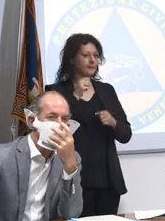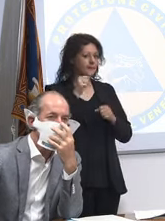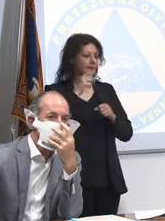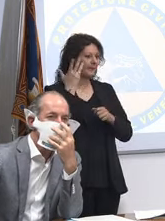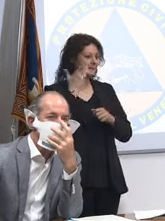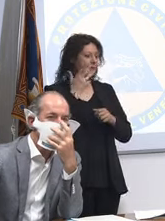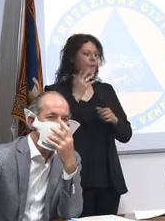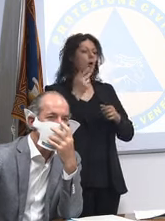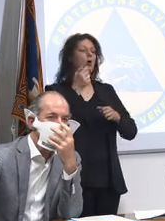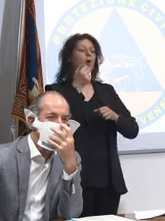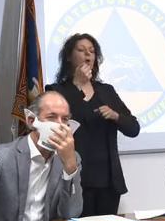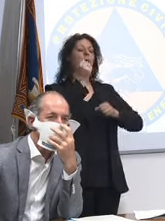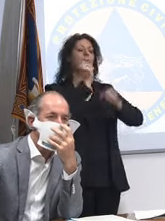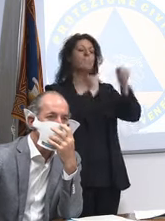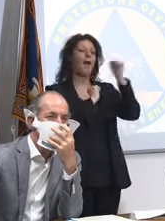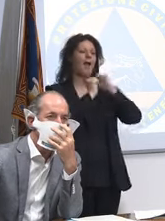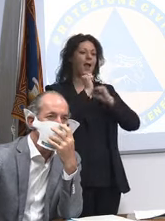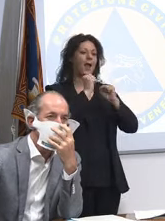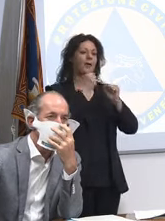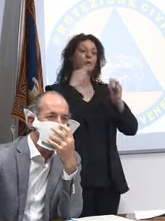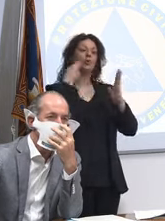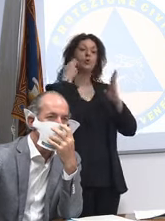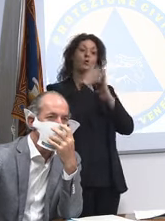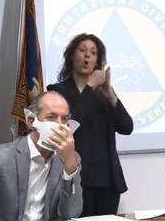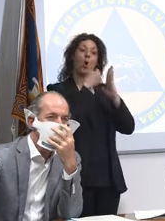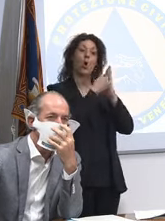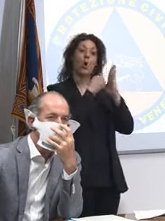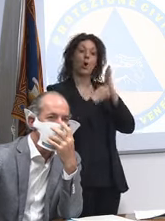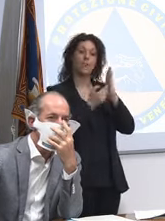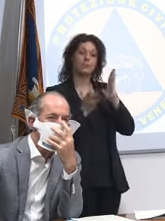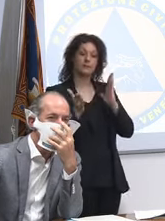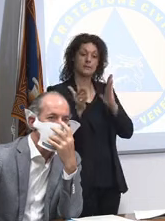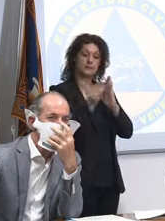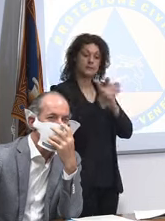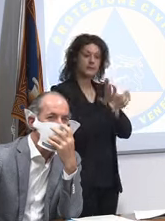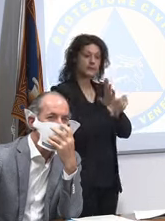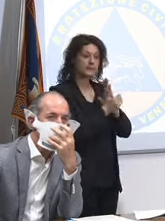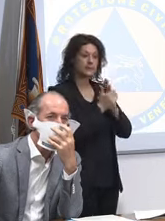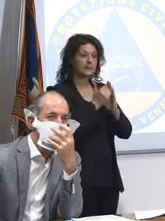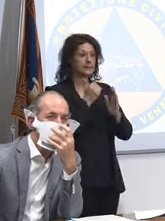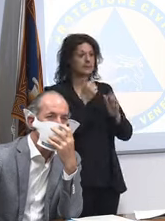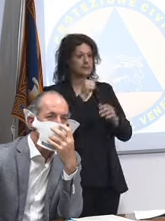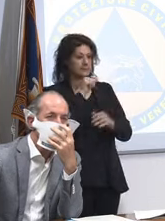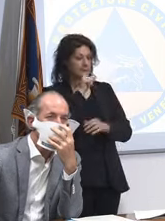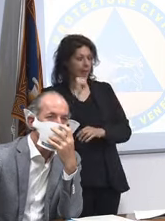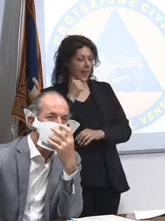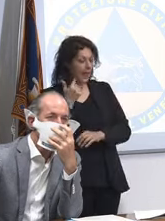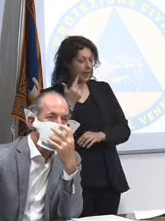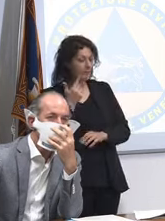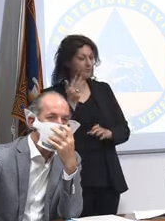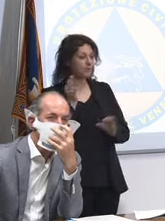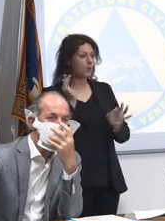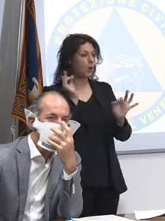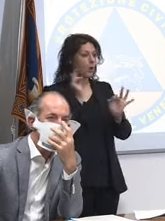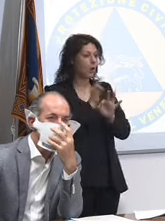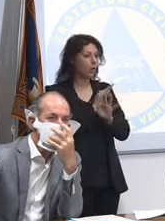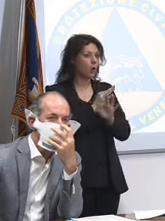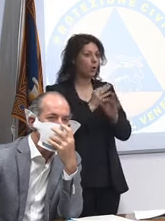locali, perché lo trovavo veramente interessante, nel senso sono